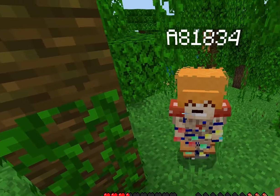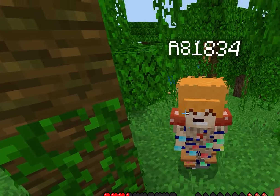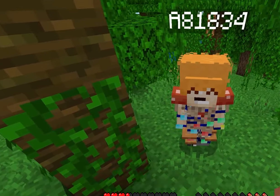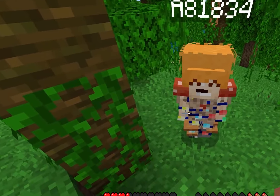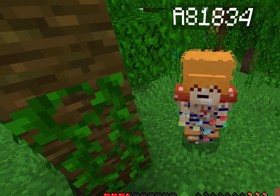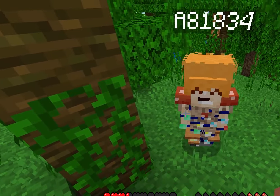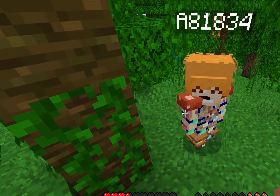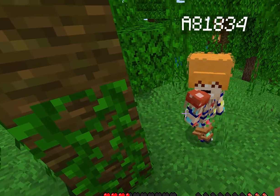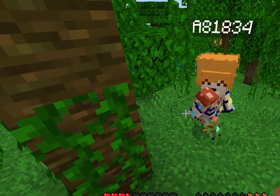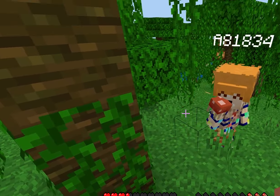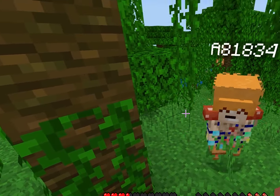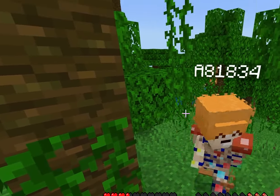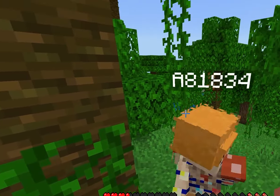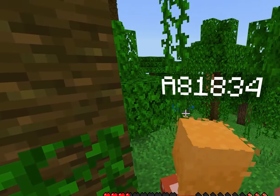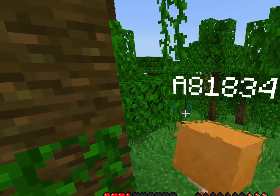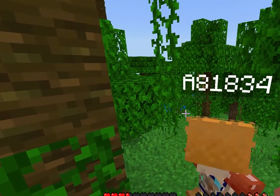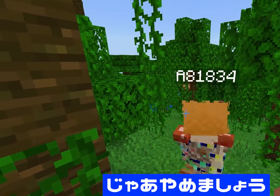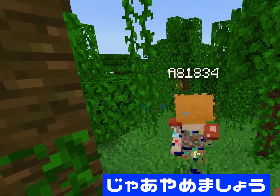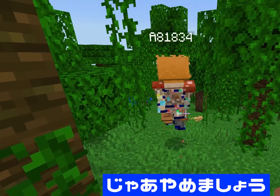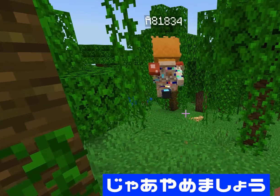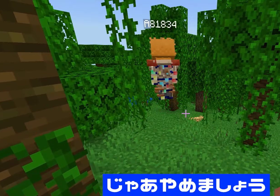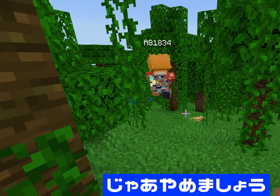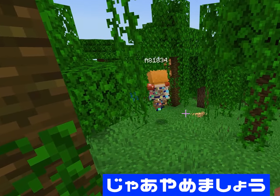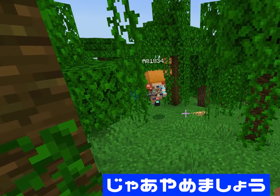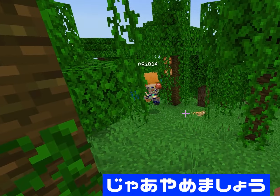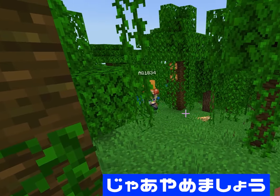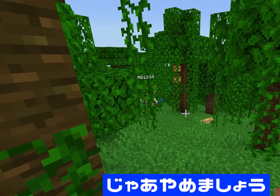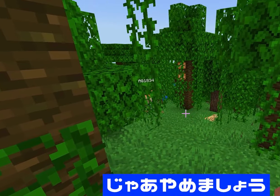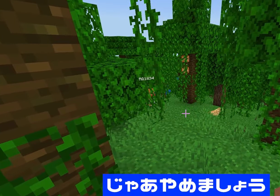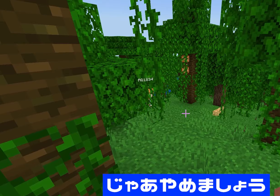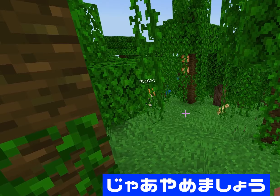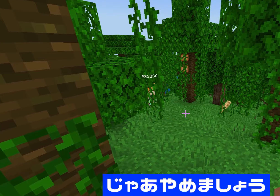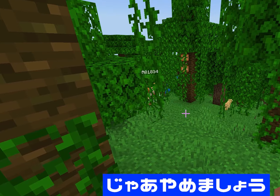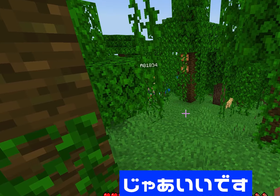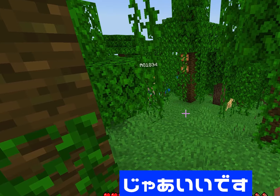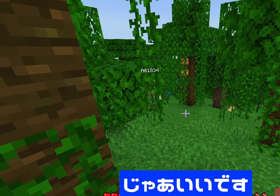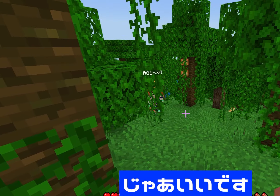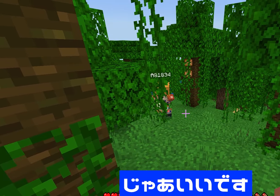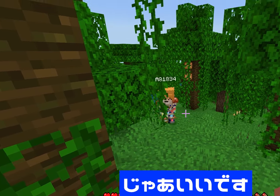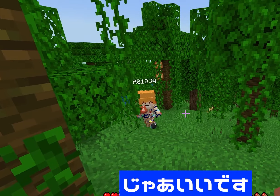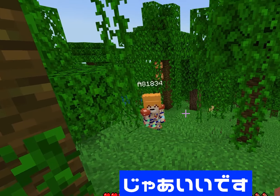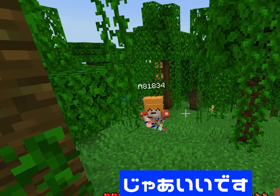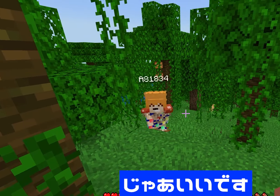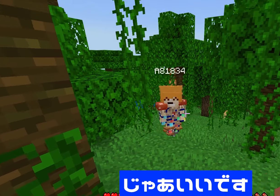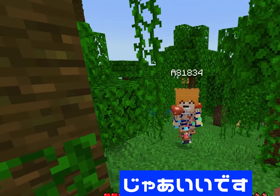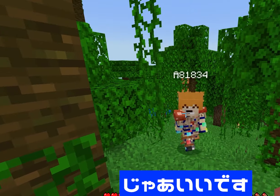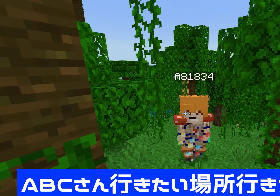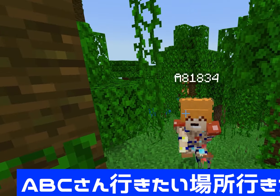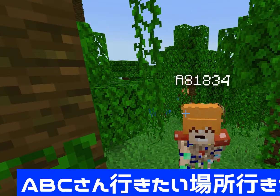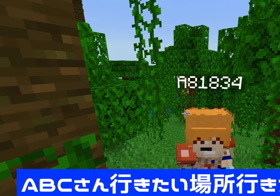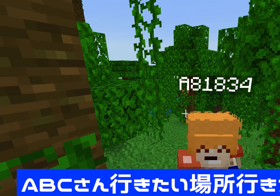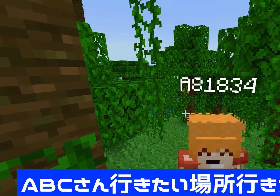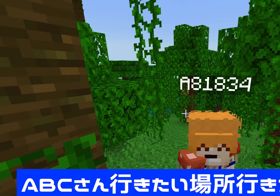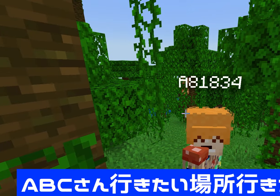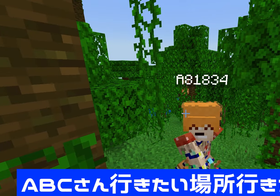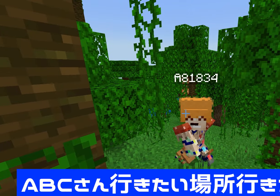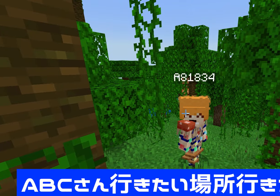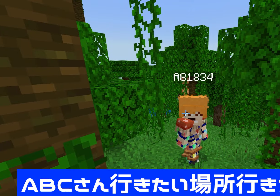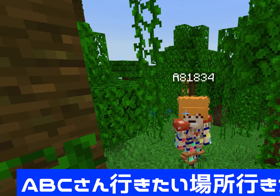ましょう砂漠あ分かります行かないですじゃあ行きましょうじゃあ大丈夫ですじゃあいいですエビュさん行きたいんで僕は